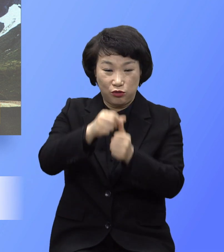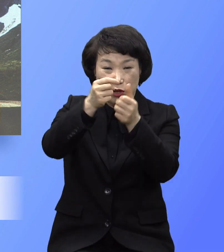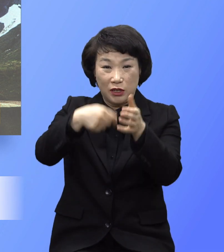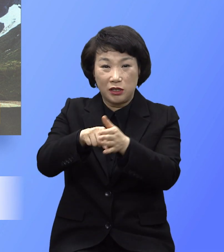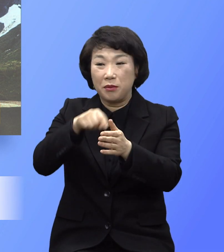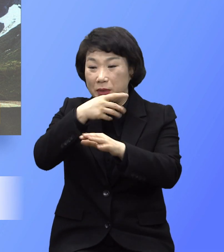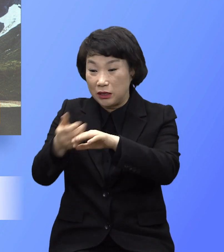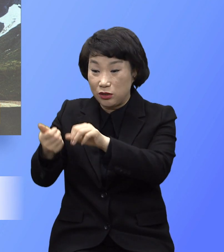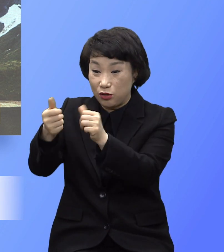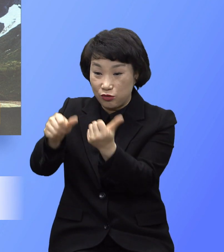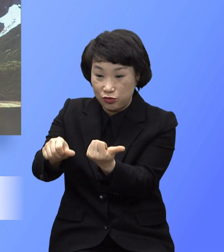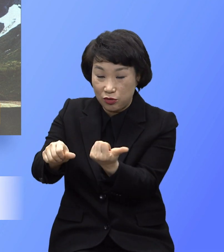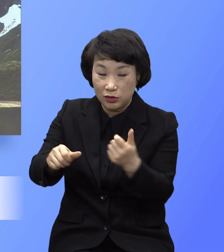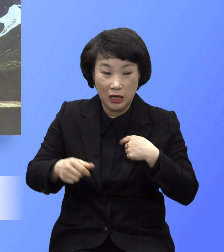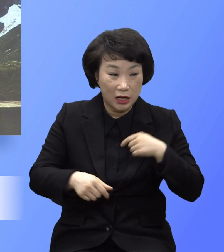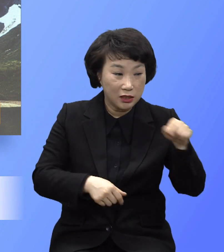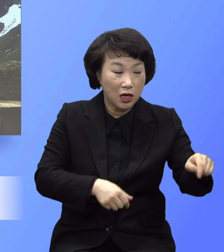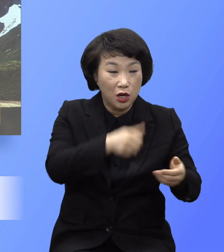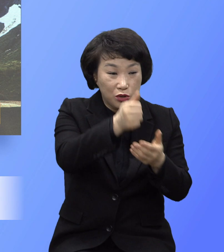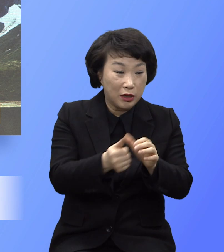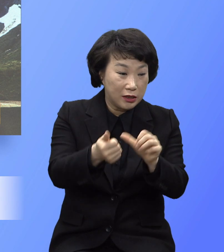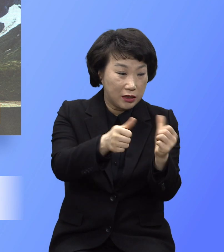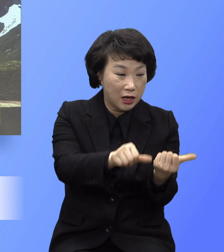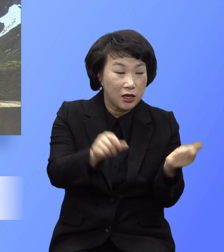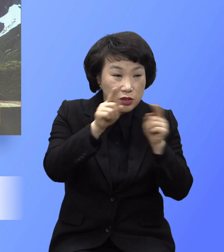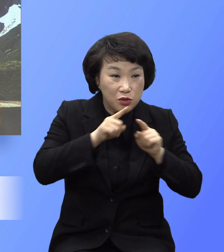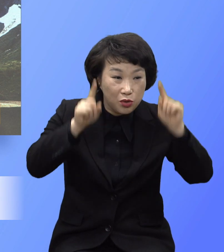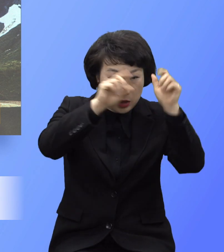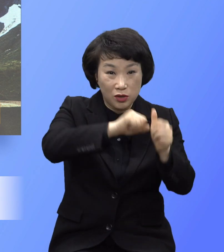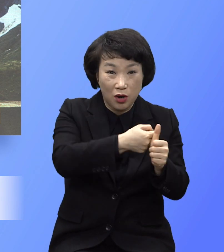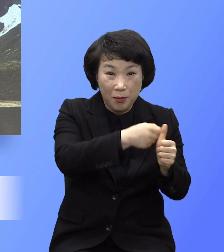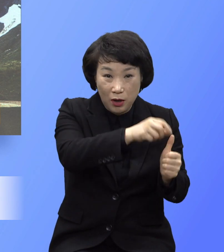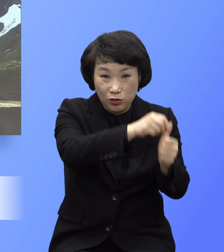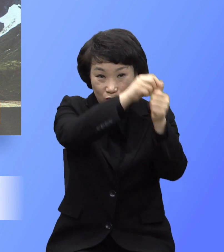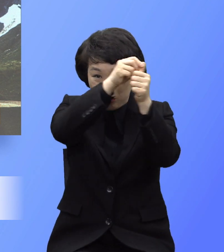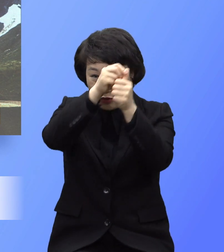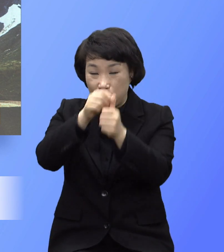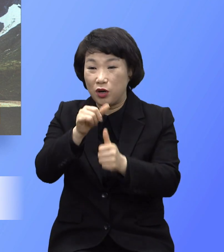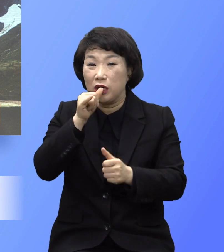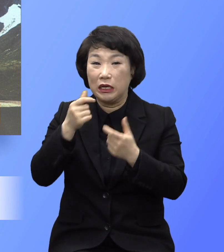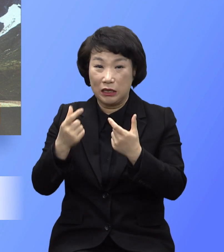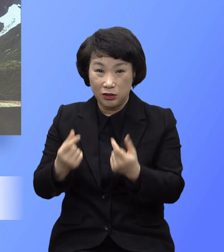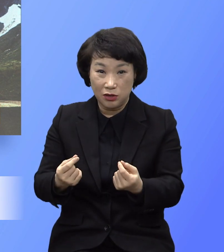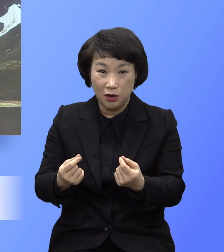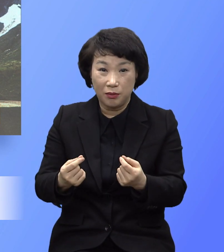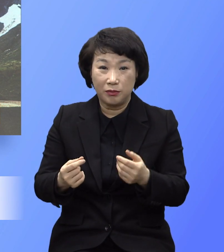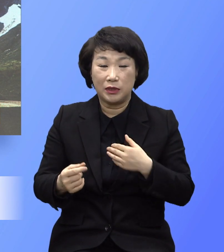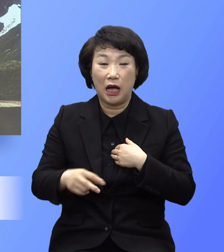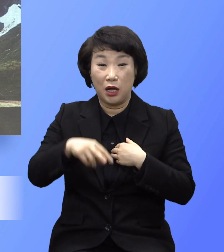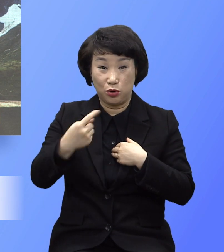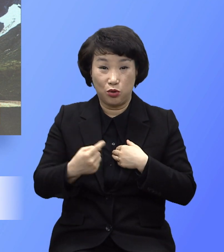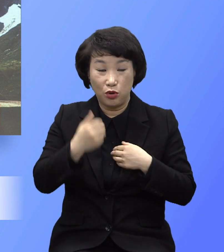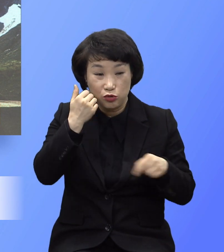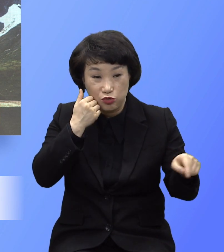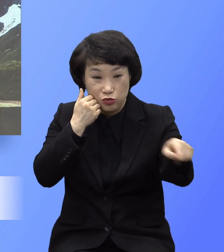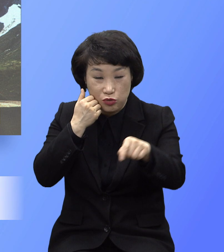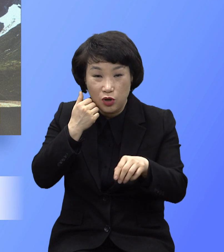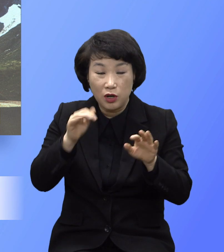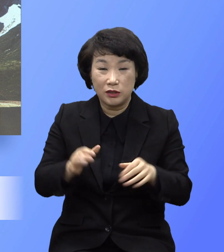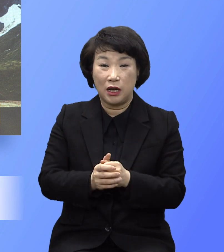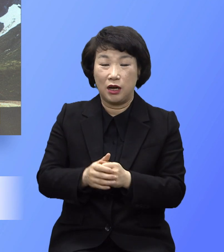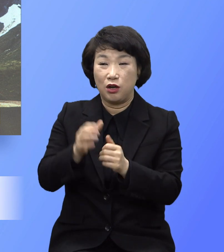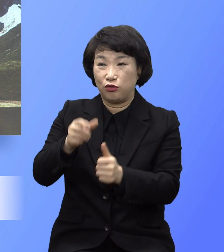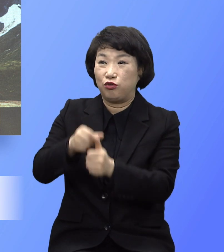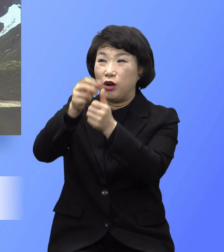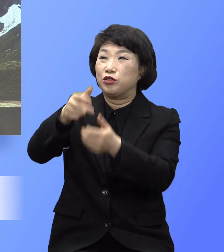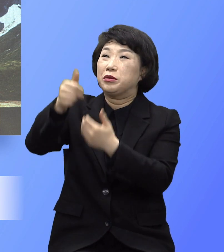흘려 죽으시고 죄와 사망과 지옥의 형벌에서 나를 구원해 주신 것 같이 나도 구원의